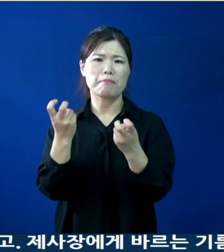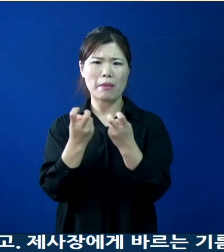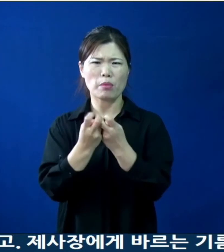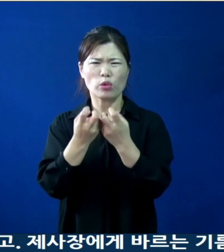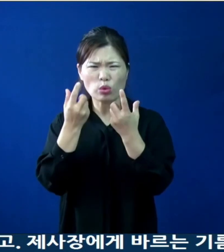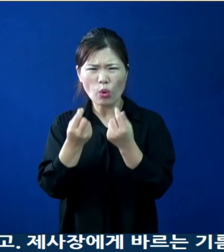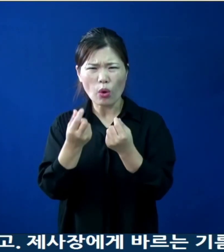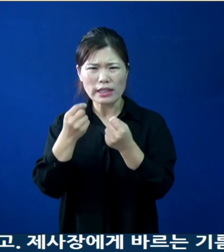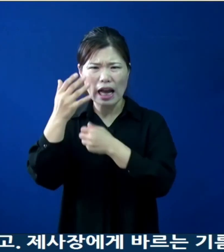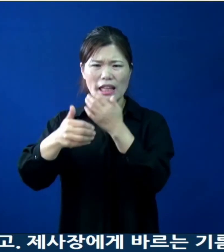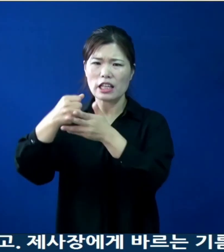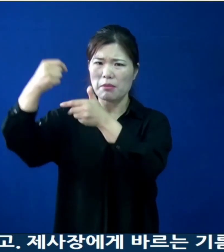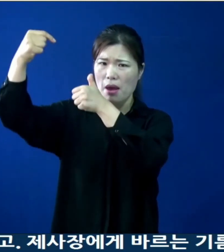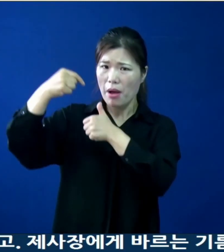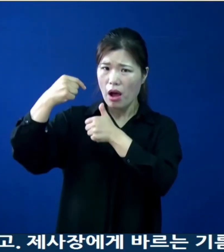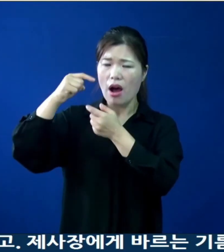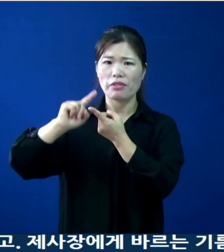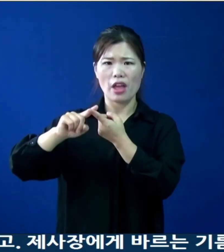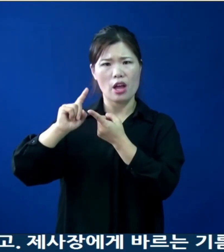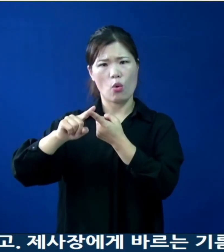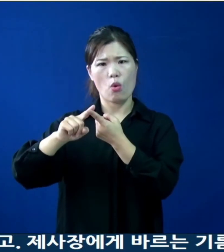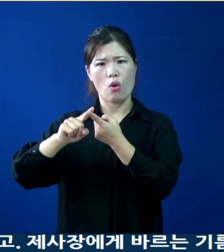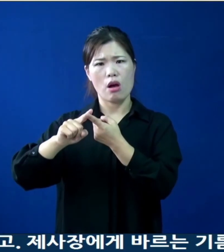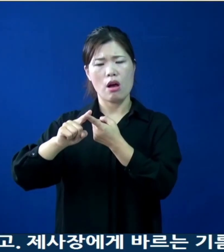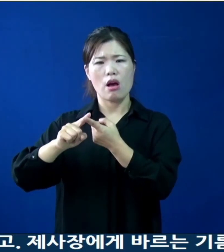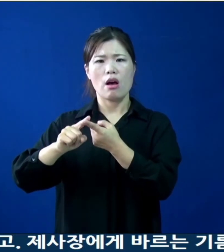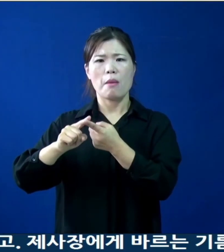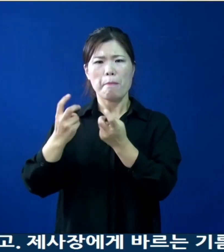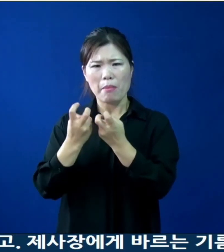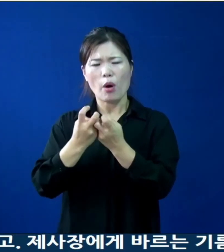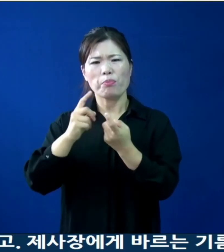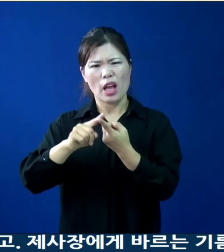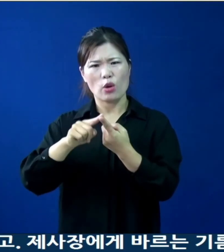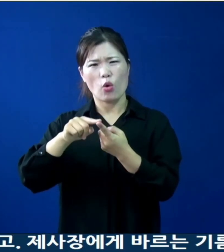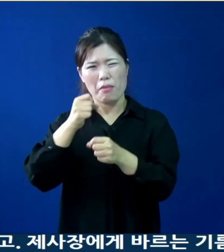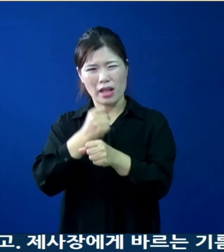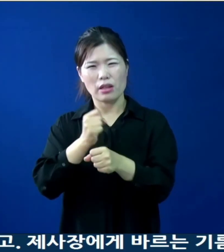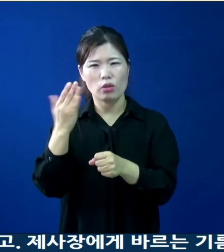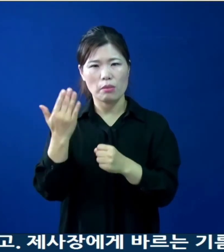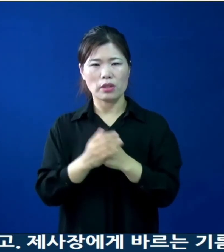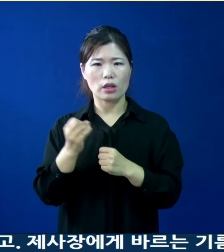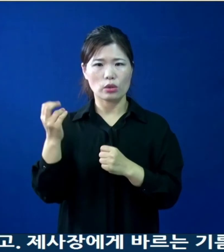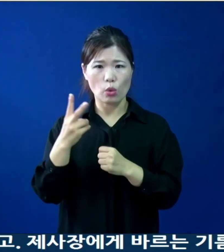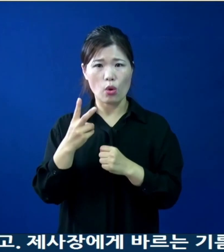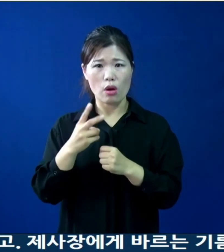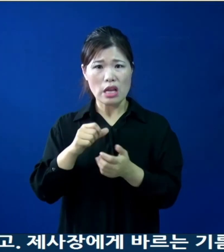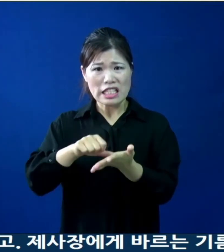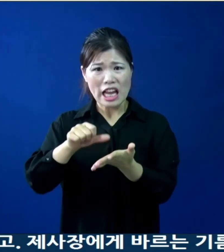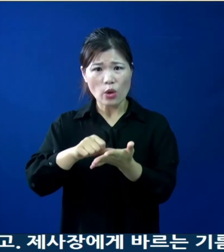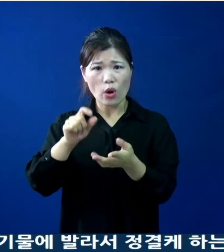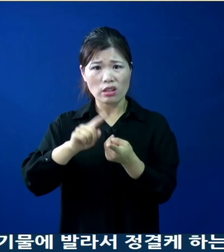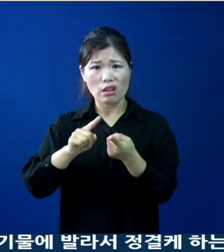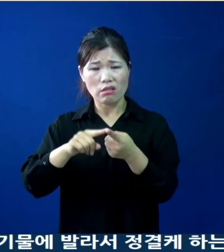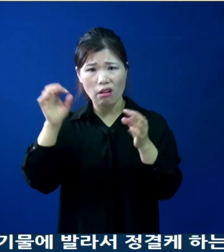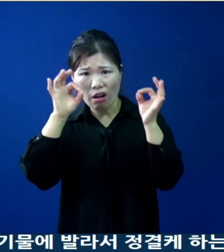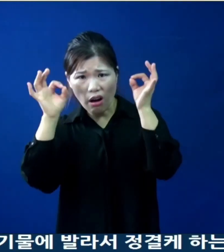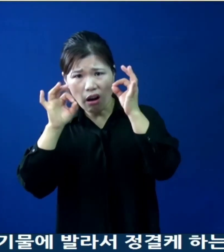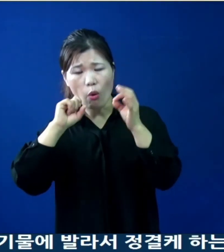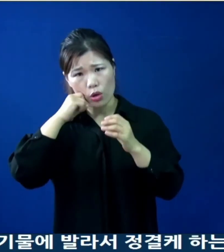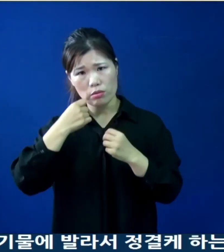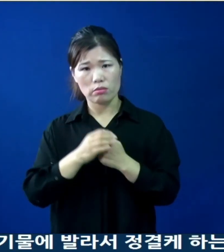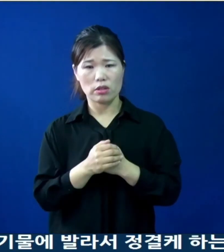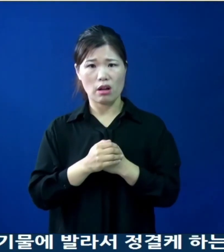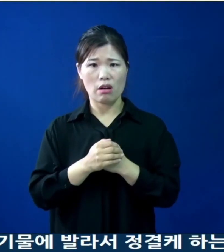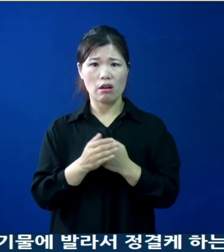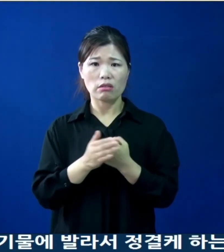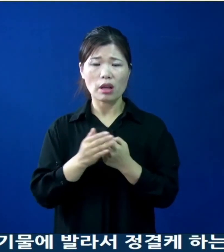이 만드는 게 복잡하고 힘들어요. 그리고 재료도 구하기가 힘들고 비싼 그런 재료들입니다. 그러니까